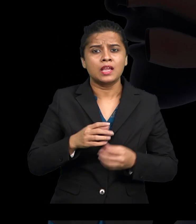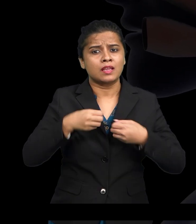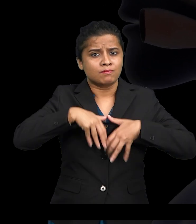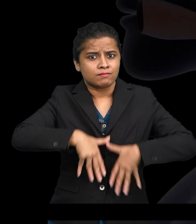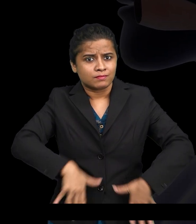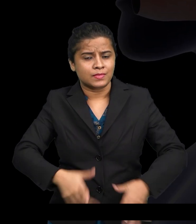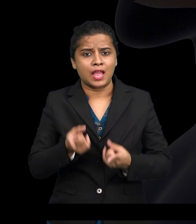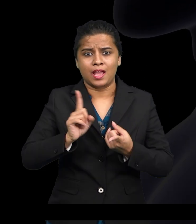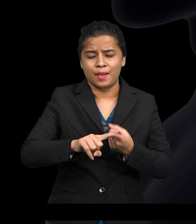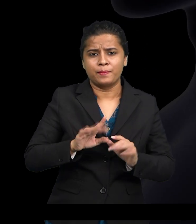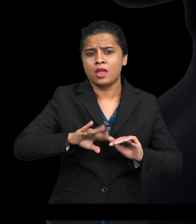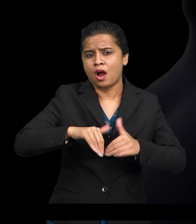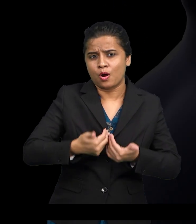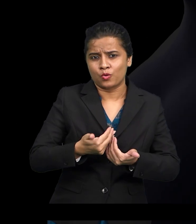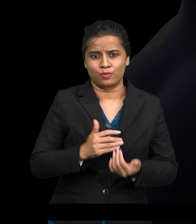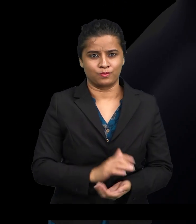कैसे?